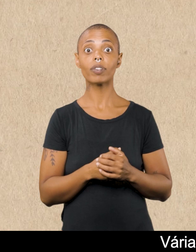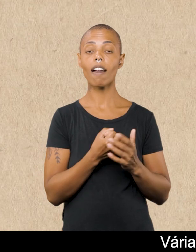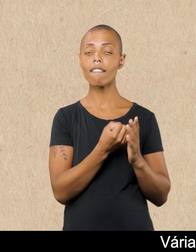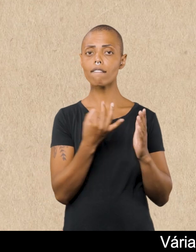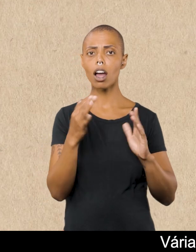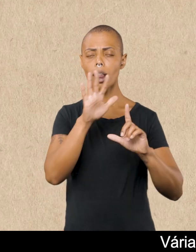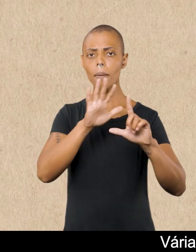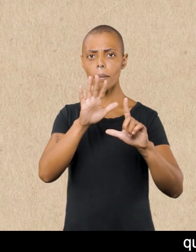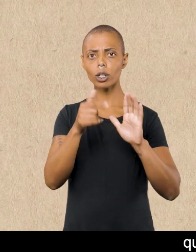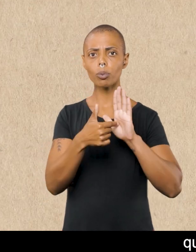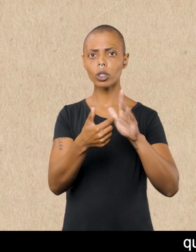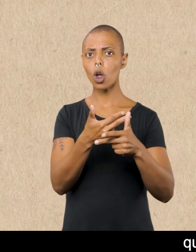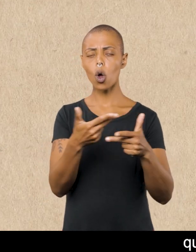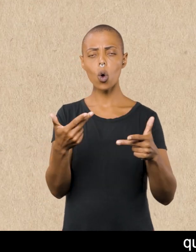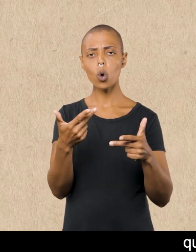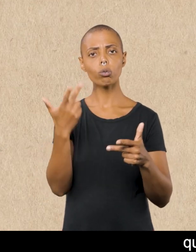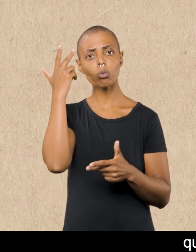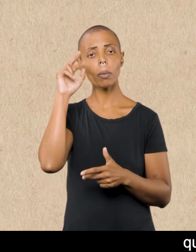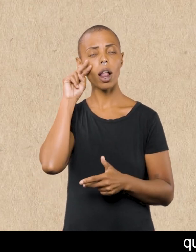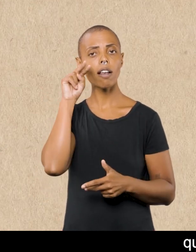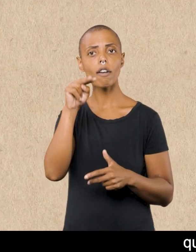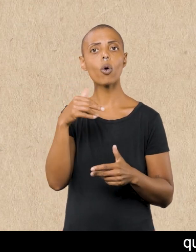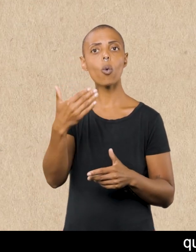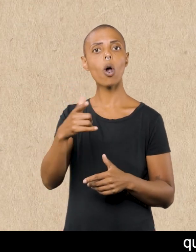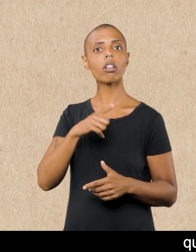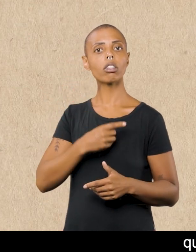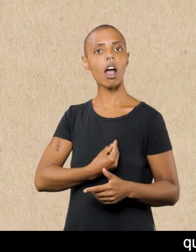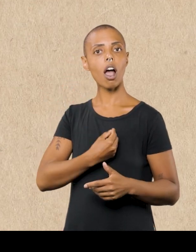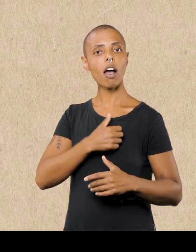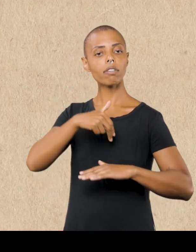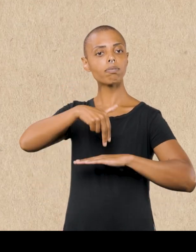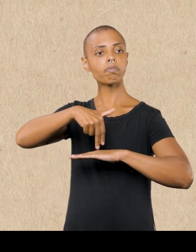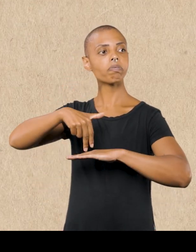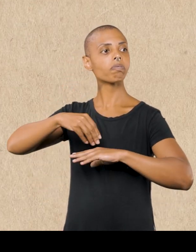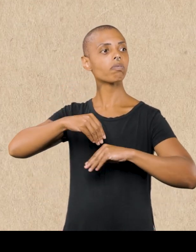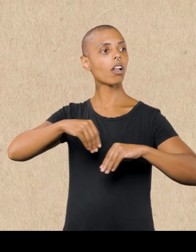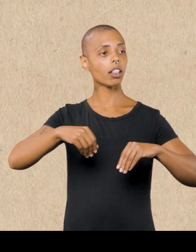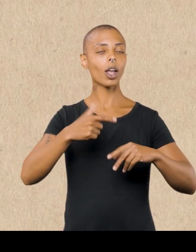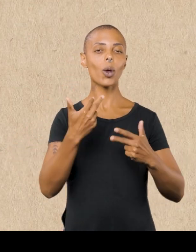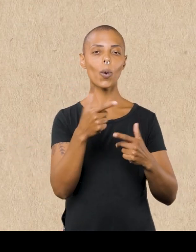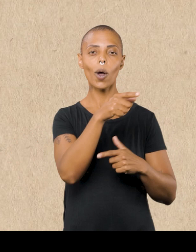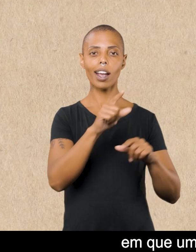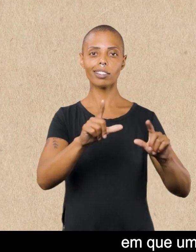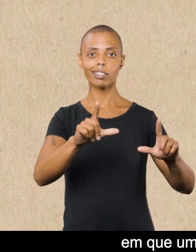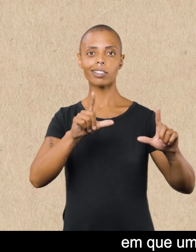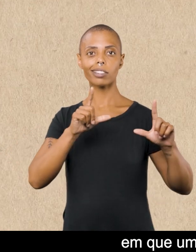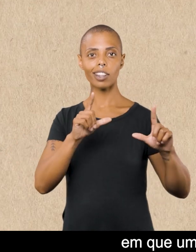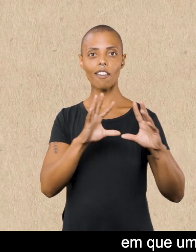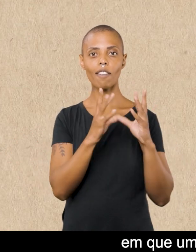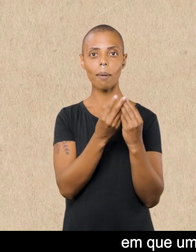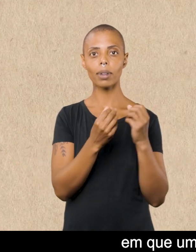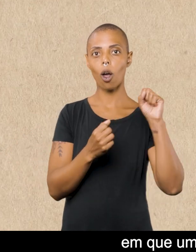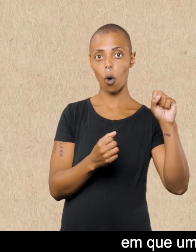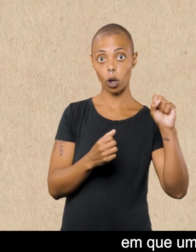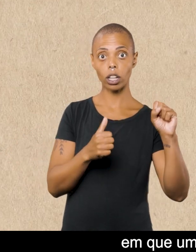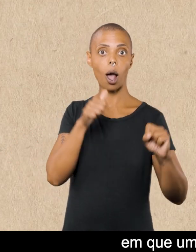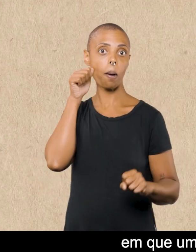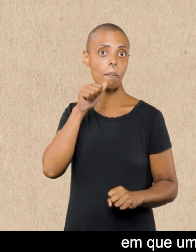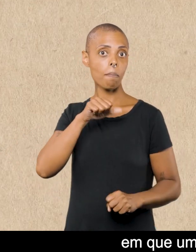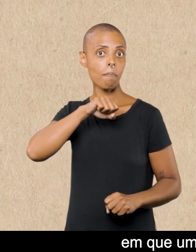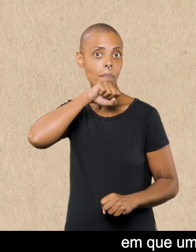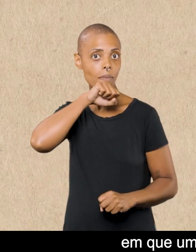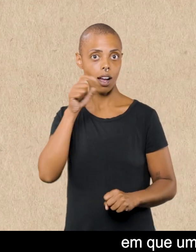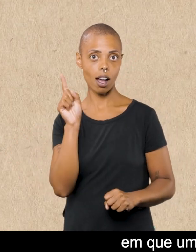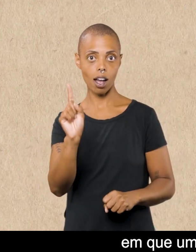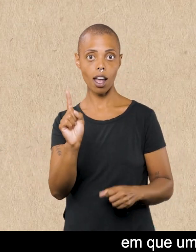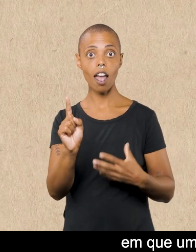com o moderno. Várias de suas imagens apresentam cenas típicas que ele observou enquanto estava em terra firme, como na